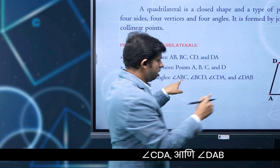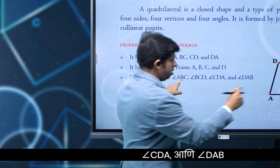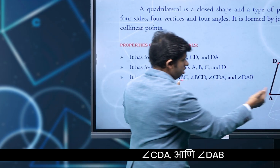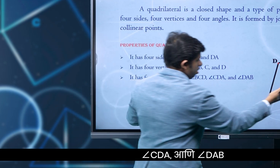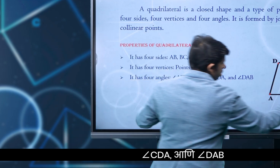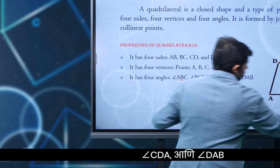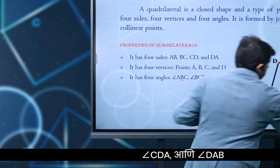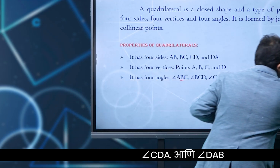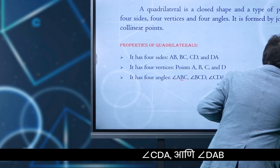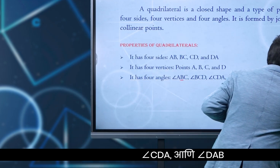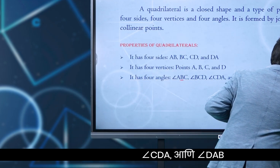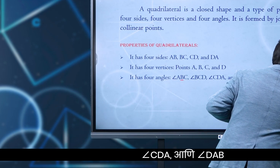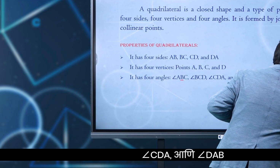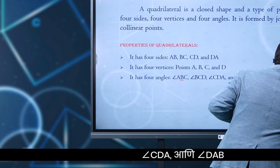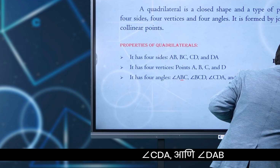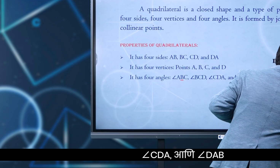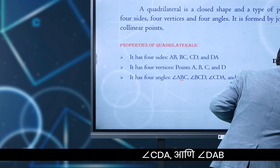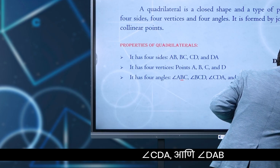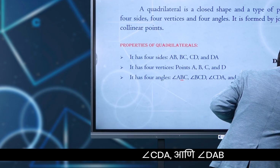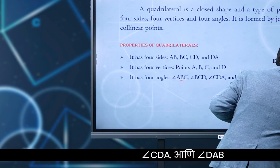अँगल सी डी ए आणि अँगल डी ए बी.